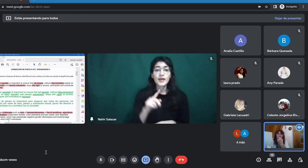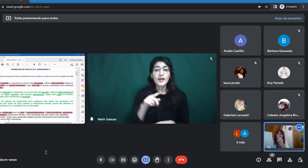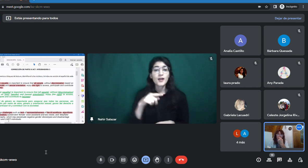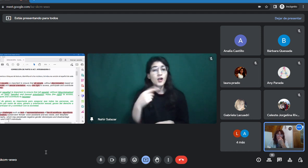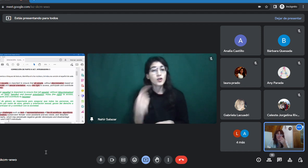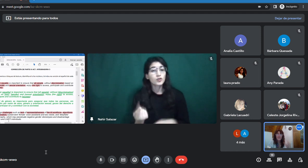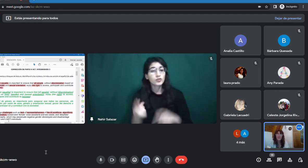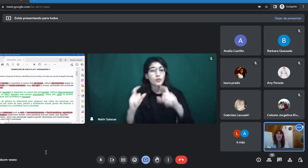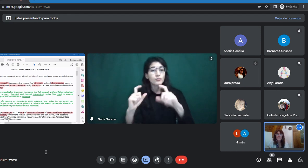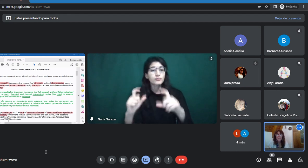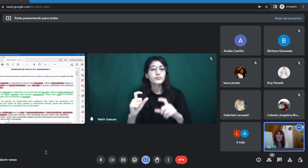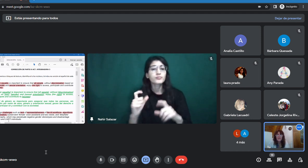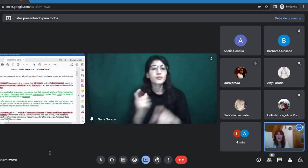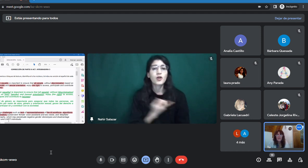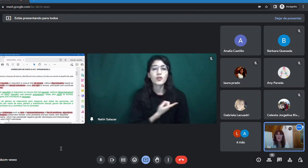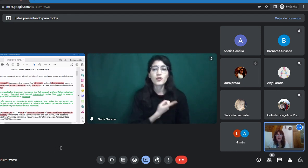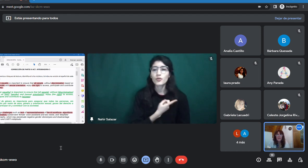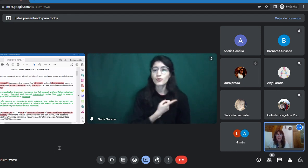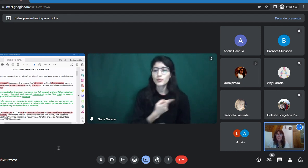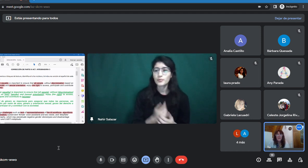dónde?